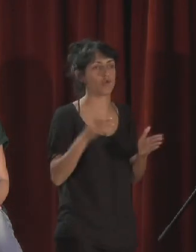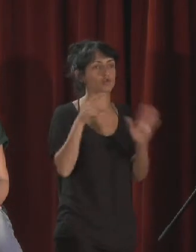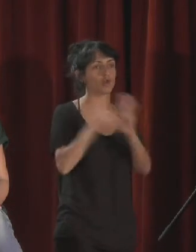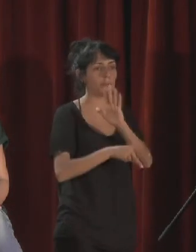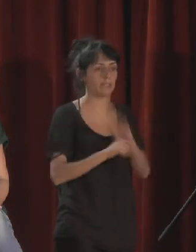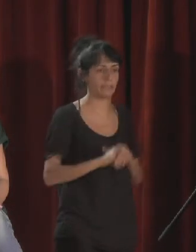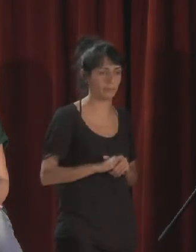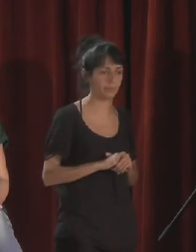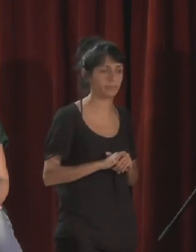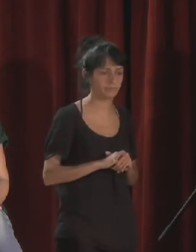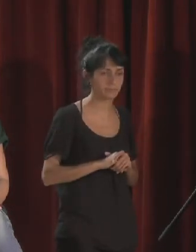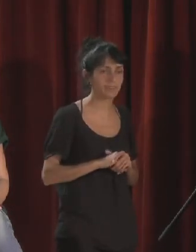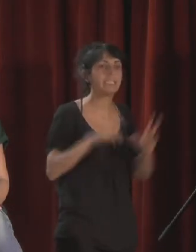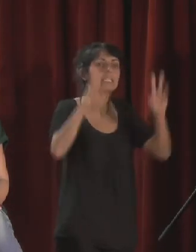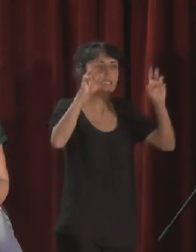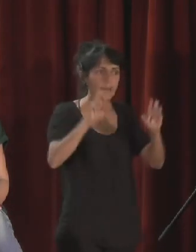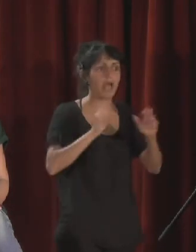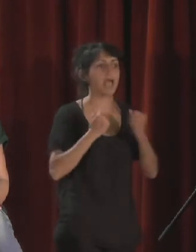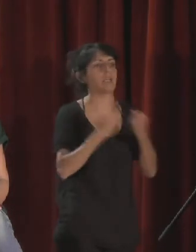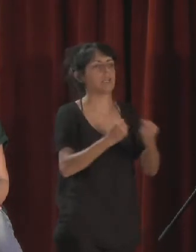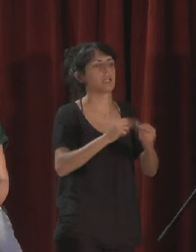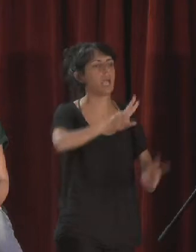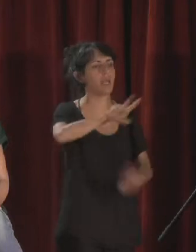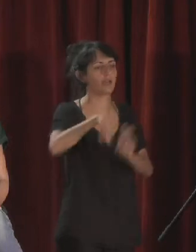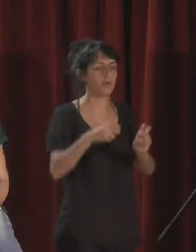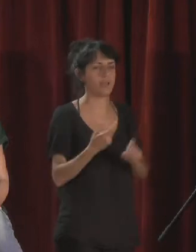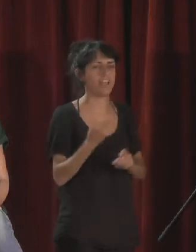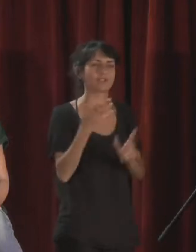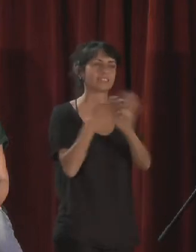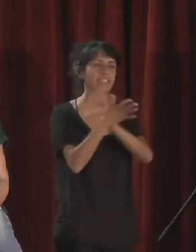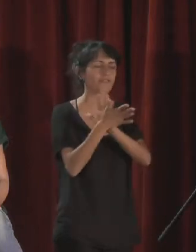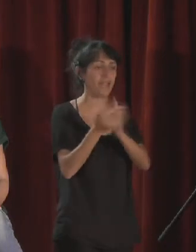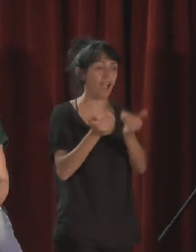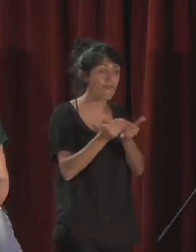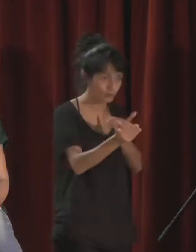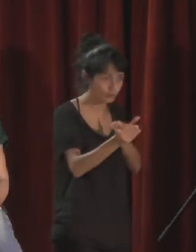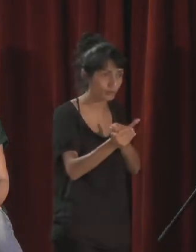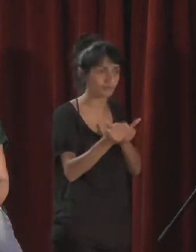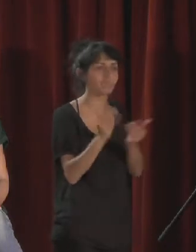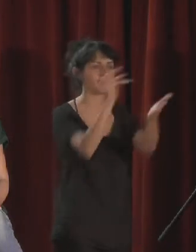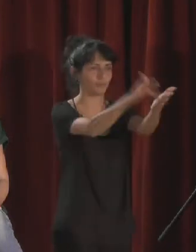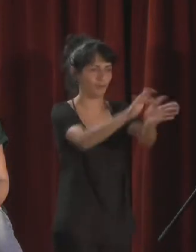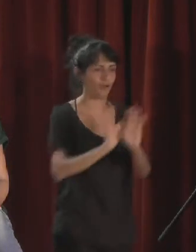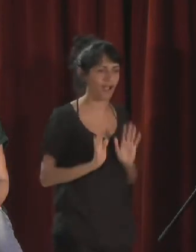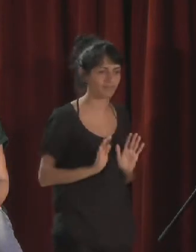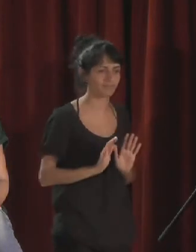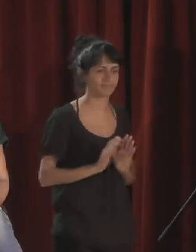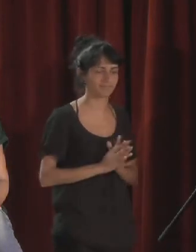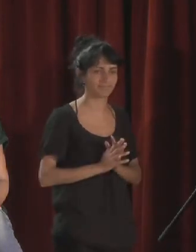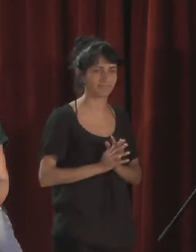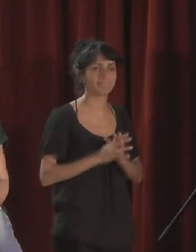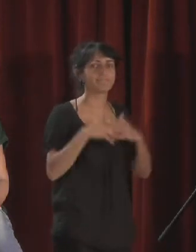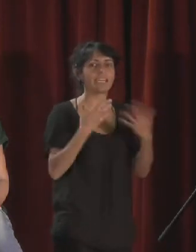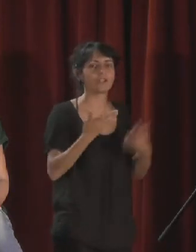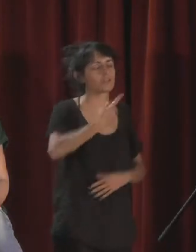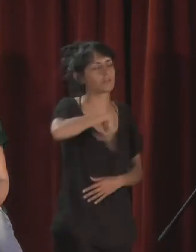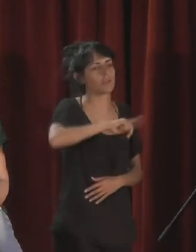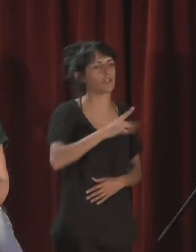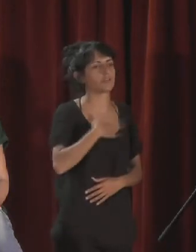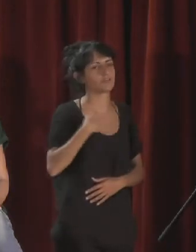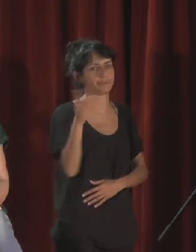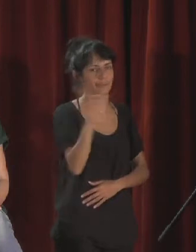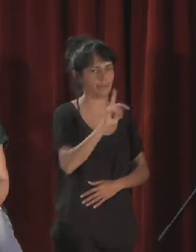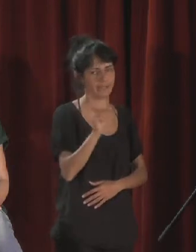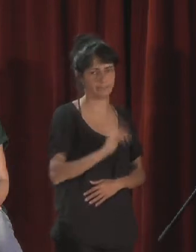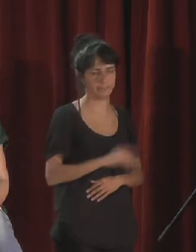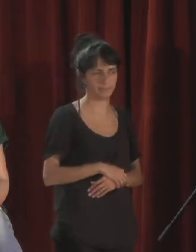no caso das renovables. Ese é o futuro que nos reservan como país. E, polo tanto, nós non estamos dispostos a